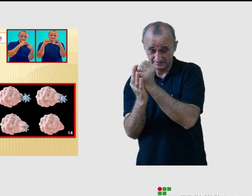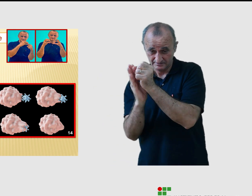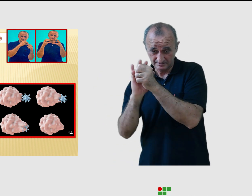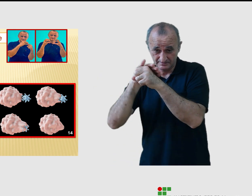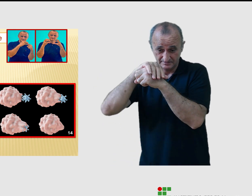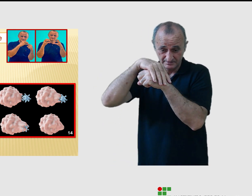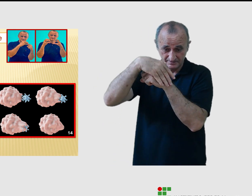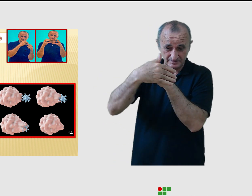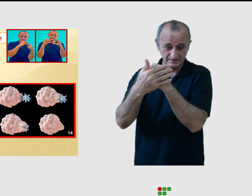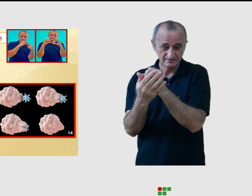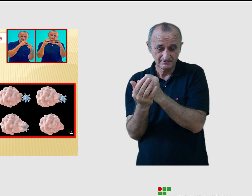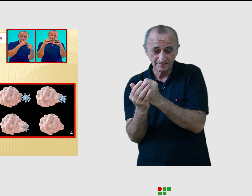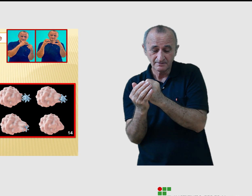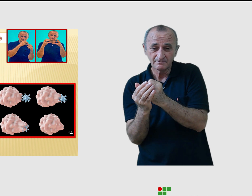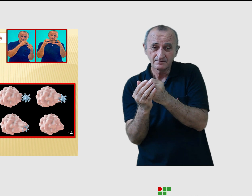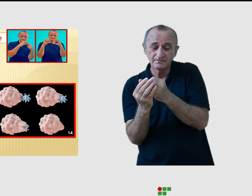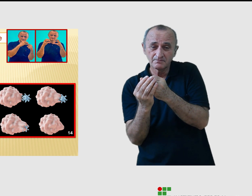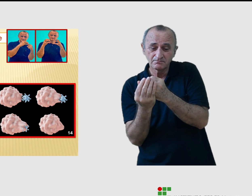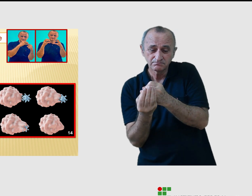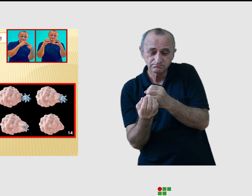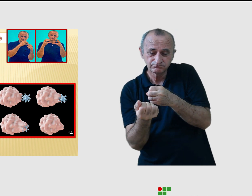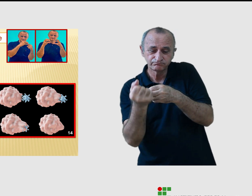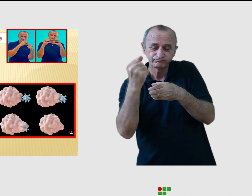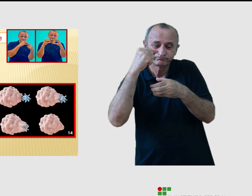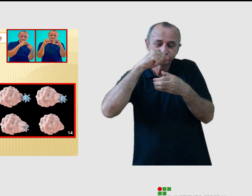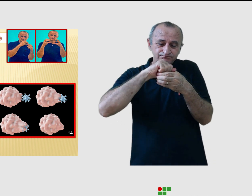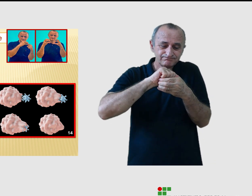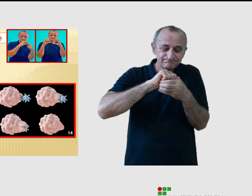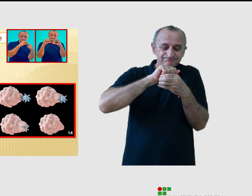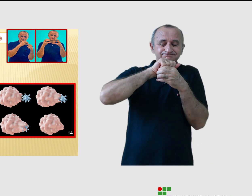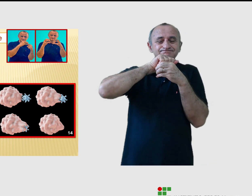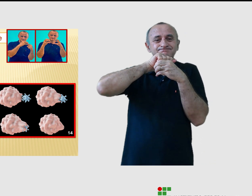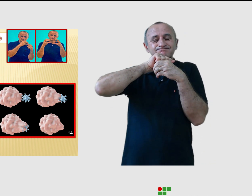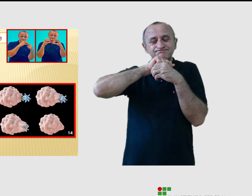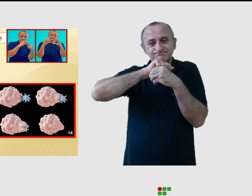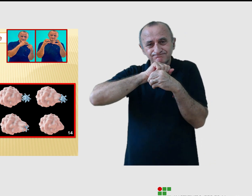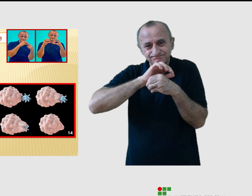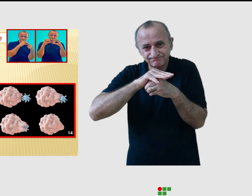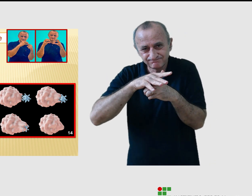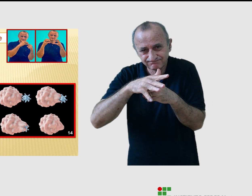da fagocitose, a membrana plasmática sofre